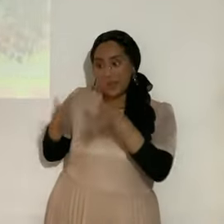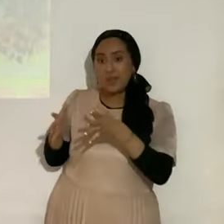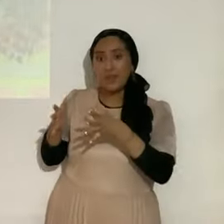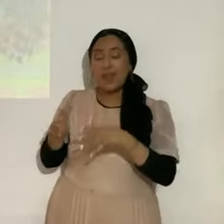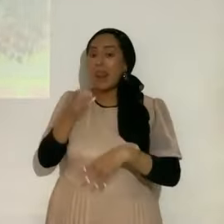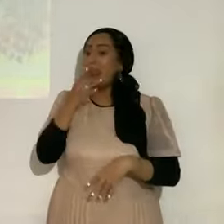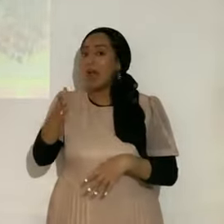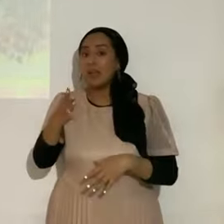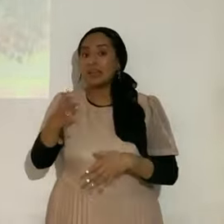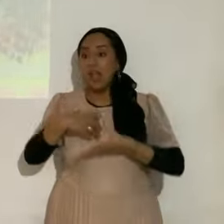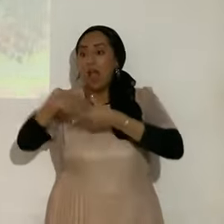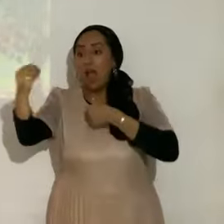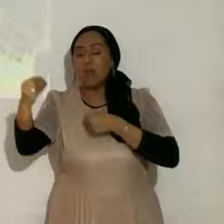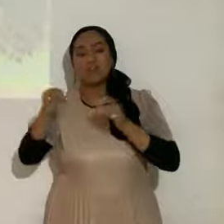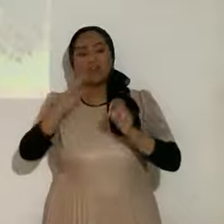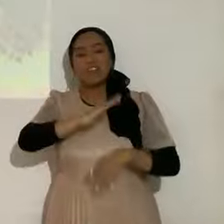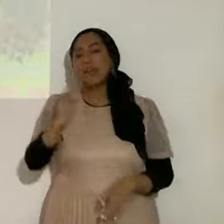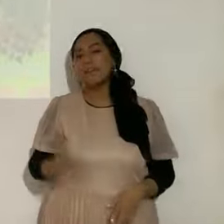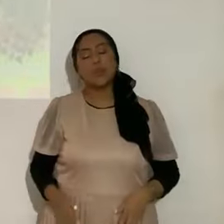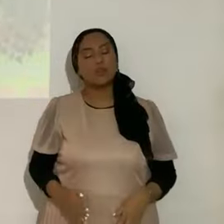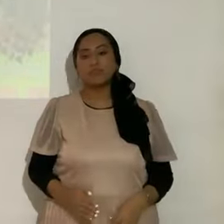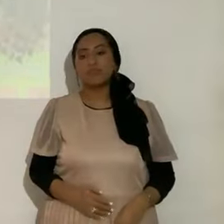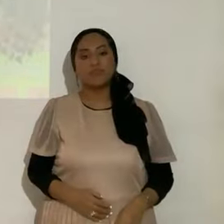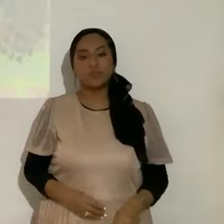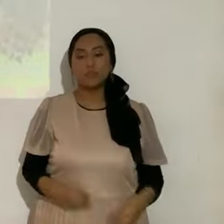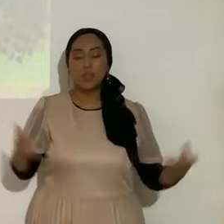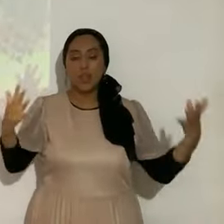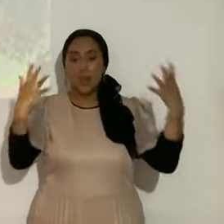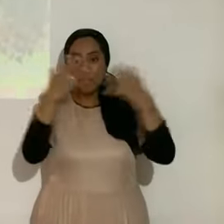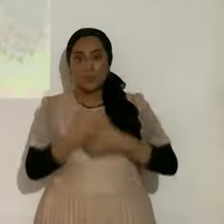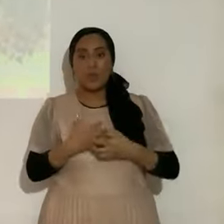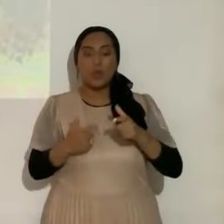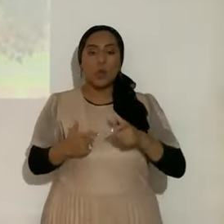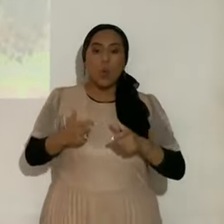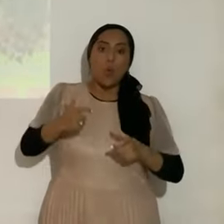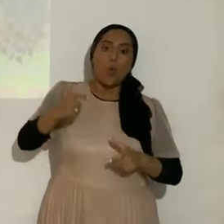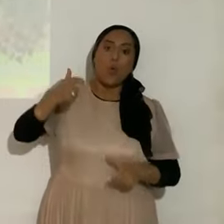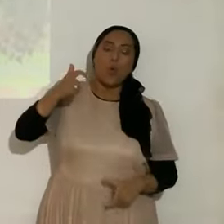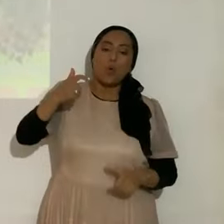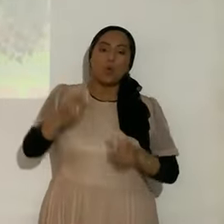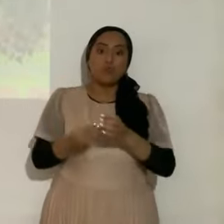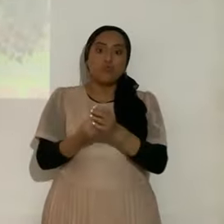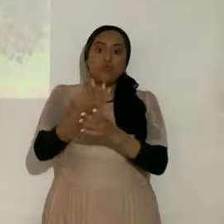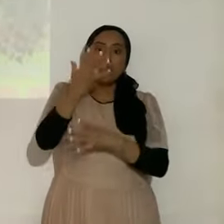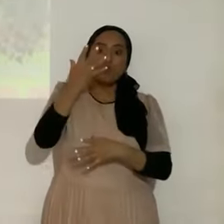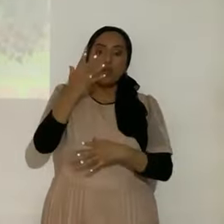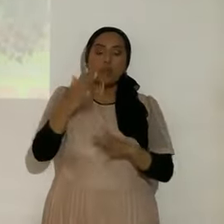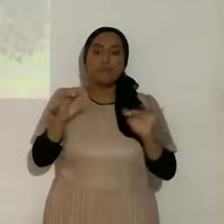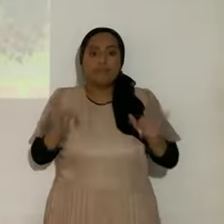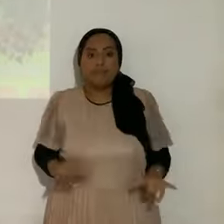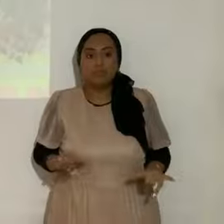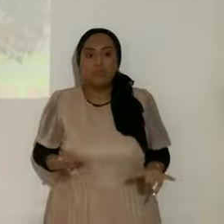en nosotros. Al contrario, ¿sí? Las tinieblas crecerán, porque te vas a estancar.